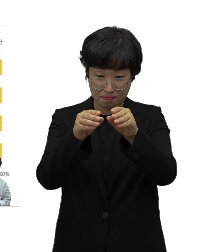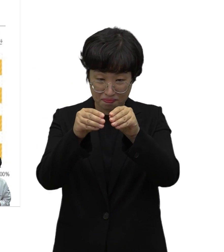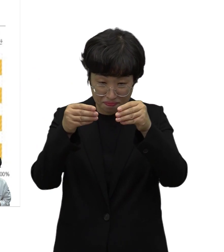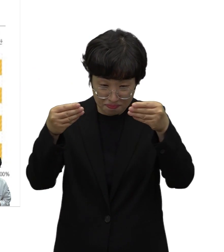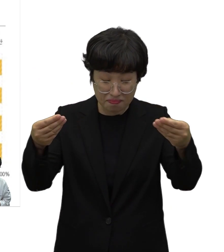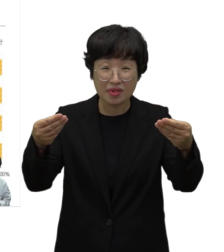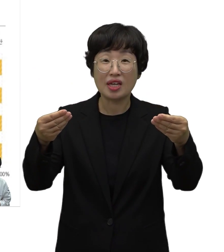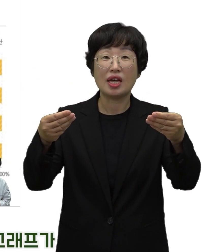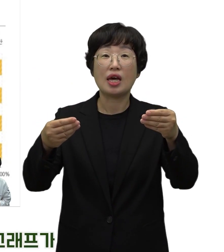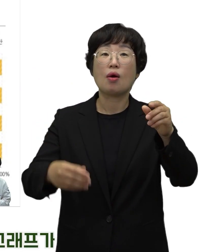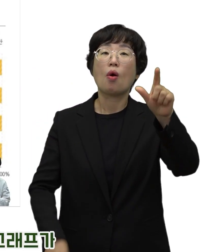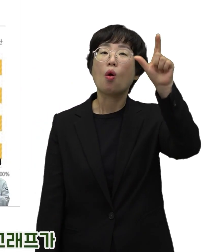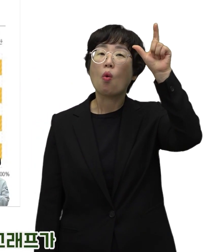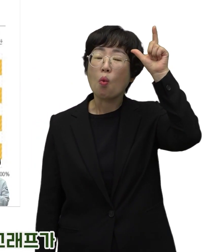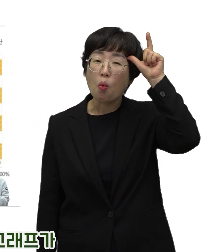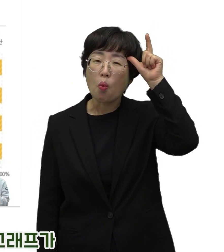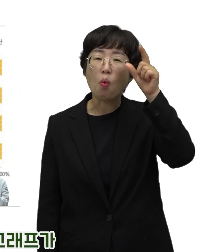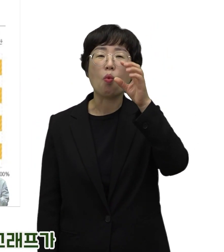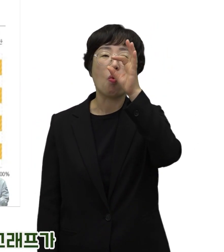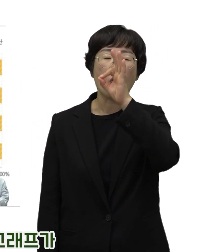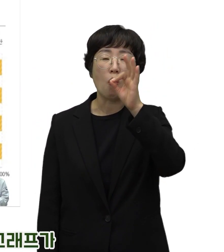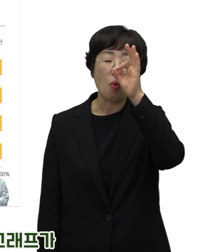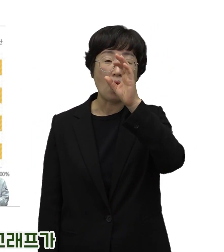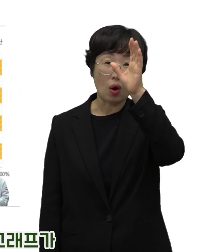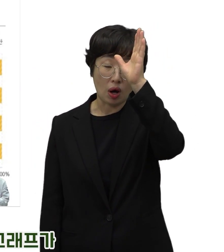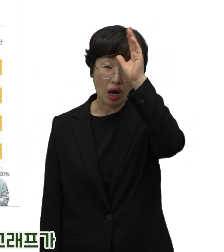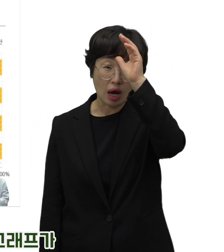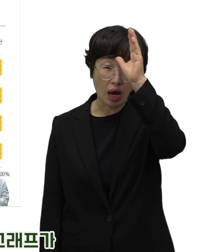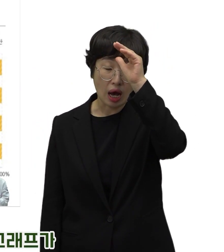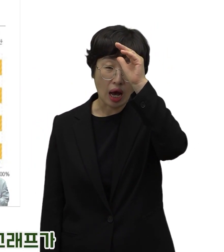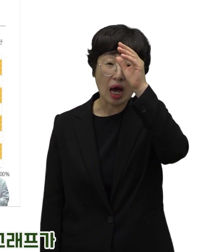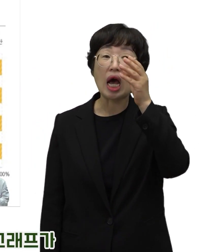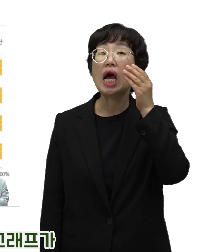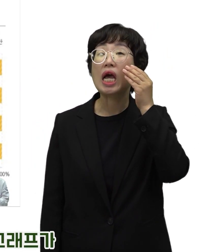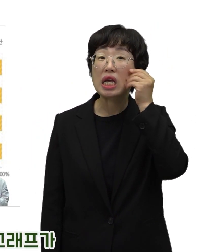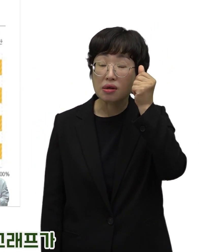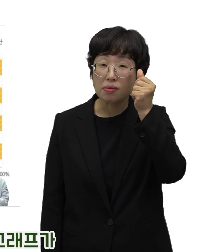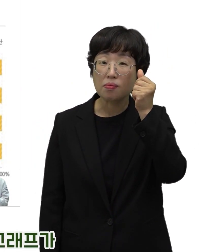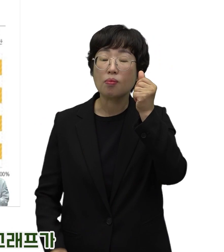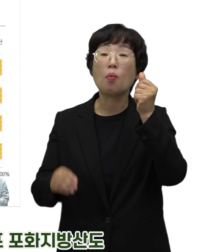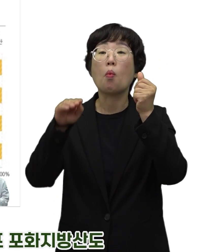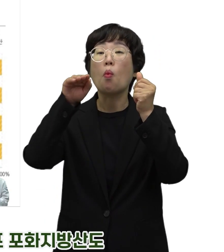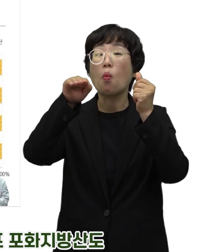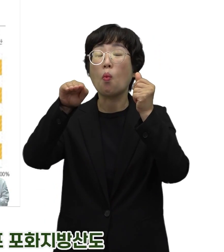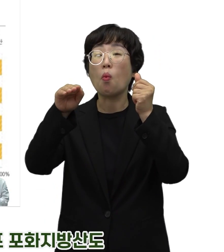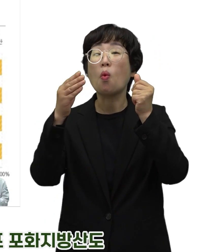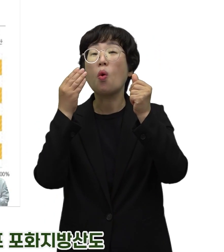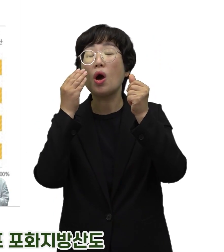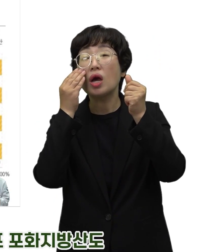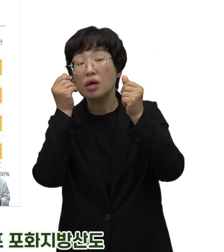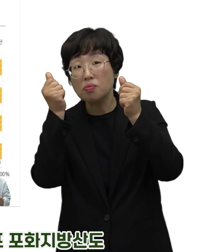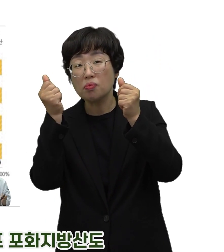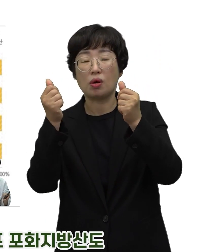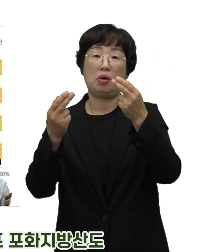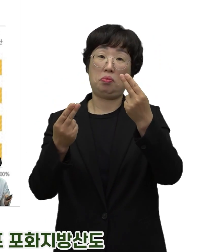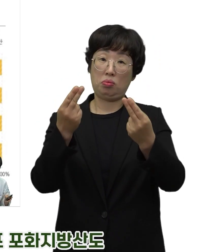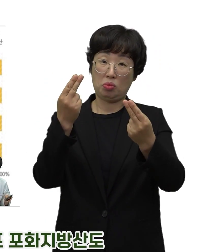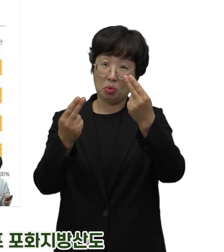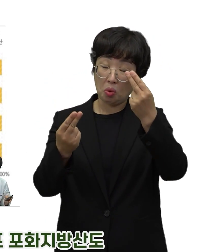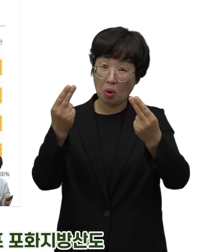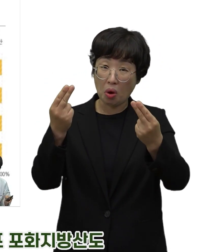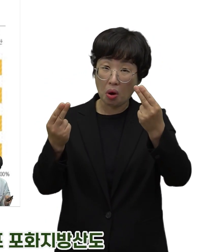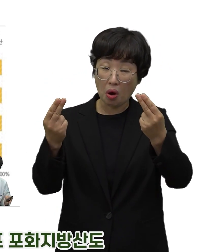돼지고기, 닭고기보다 불포화 지방산 노란색 막대 그래프 양이 좀 많긴 하지만